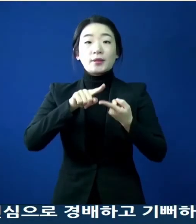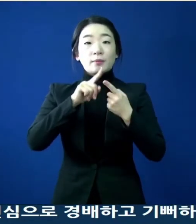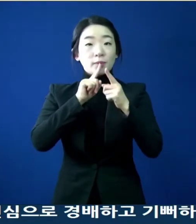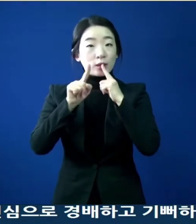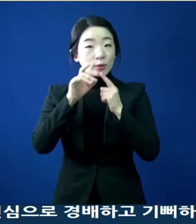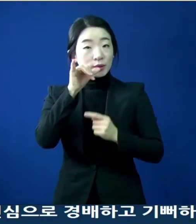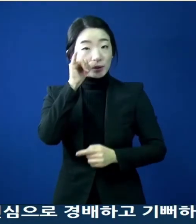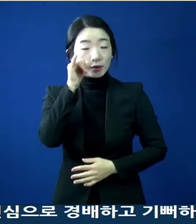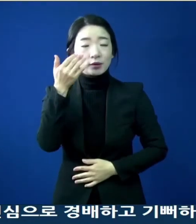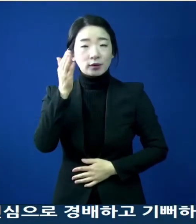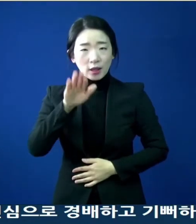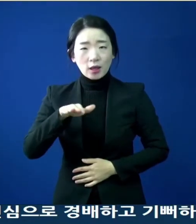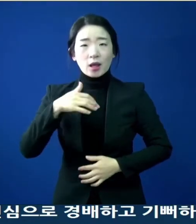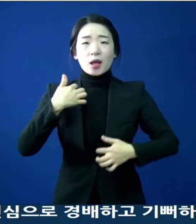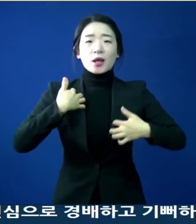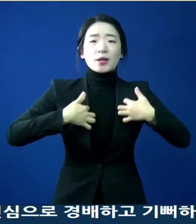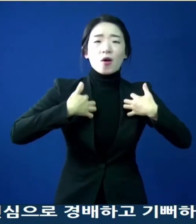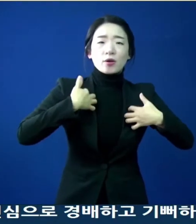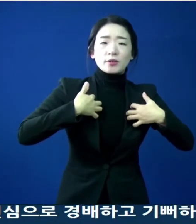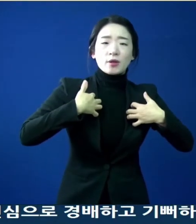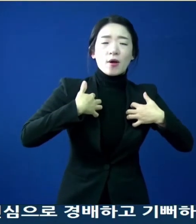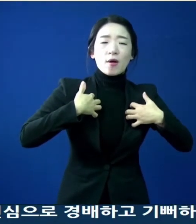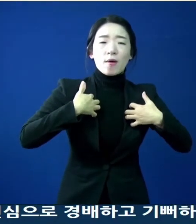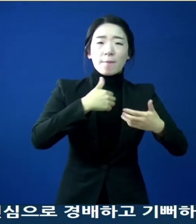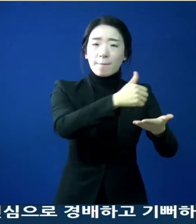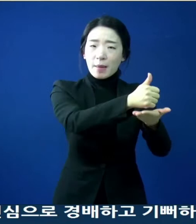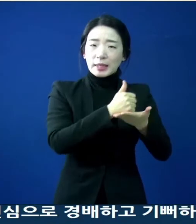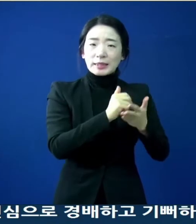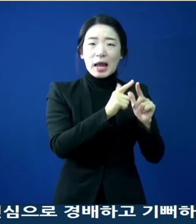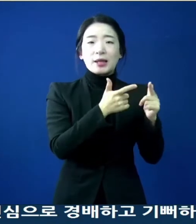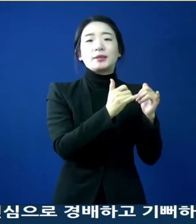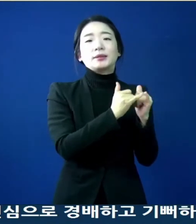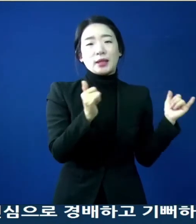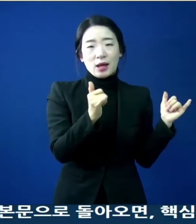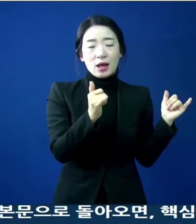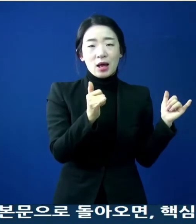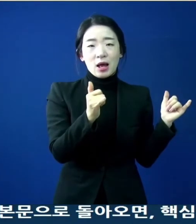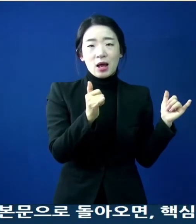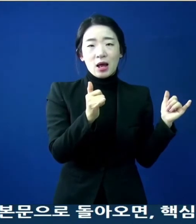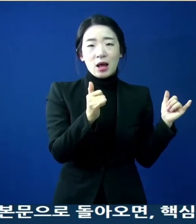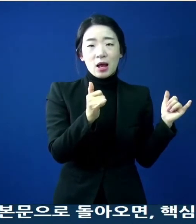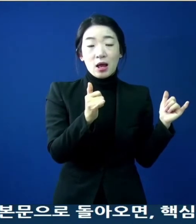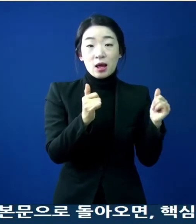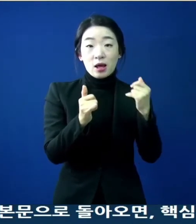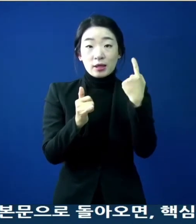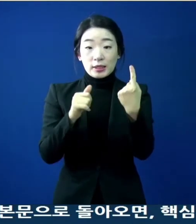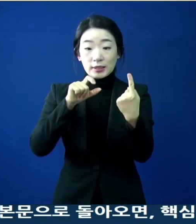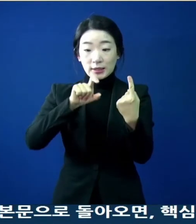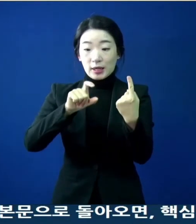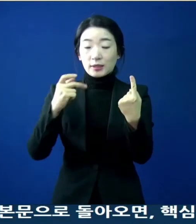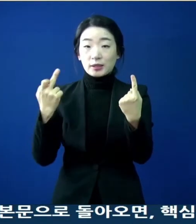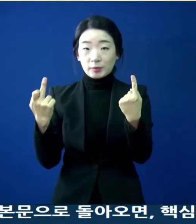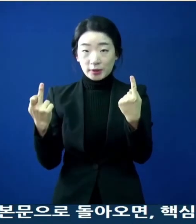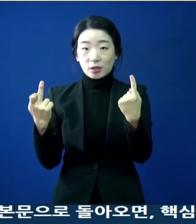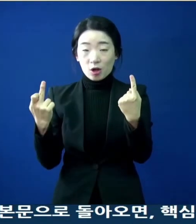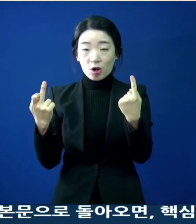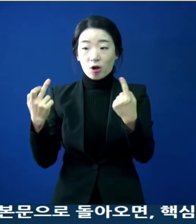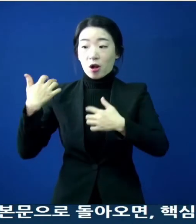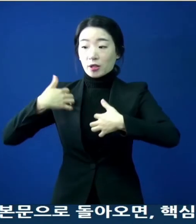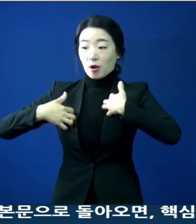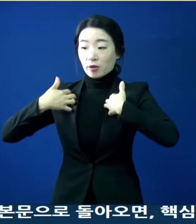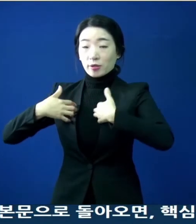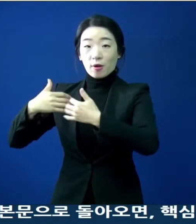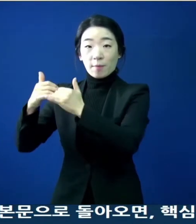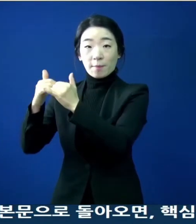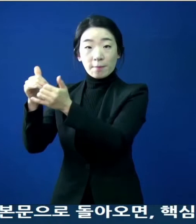그를 영접하지 않은 세상 사람들과 12절에 그 가운데 영접하는 자들이